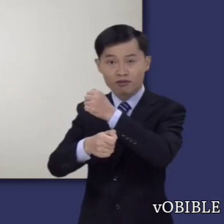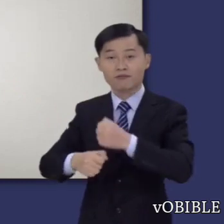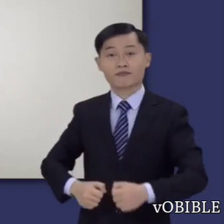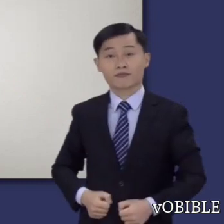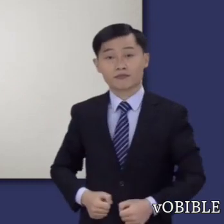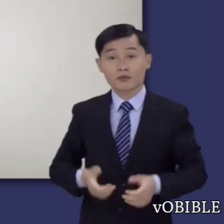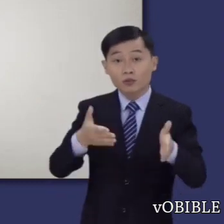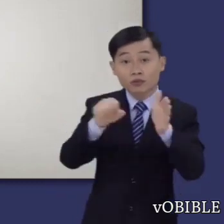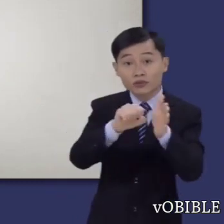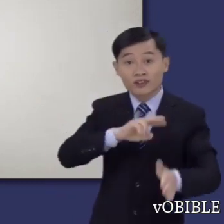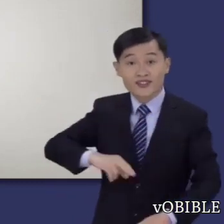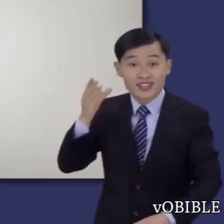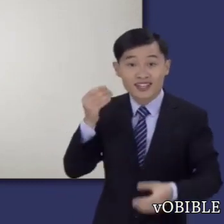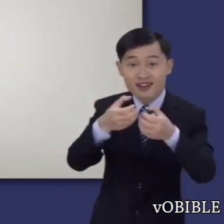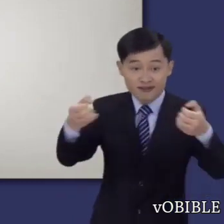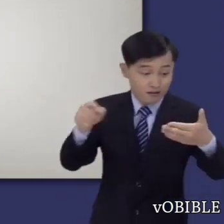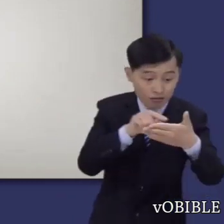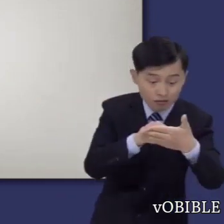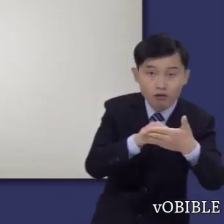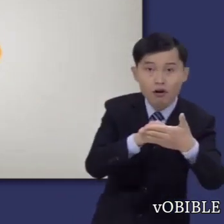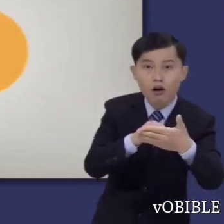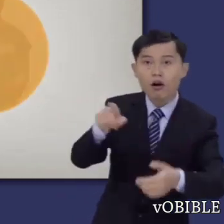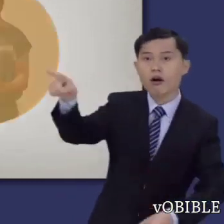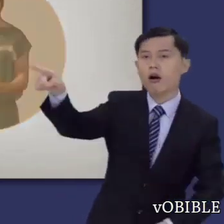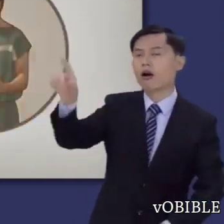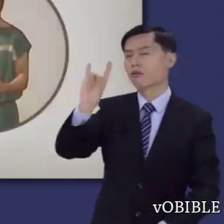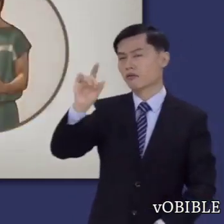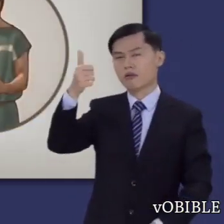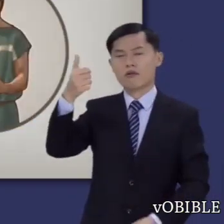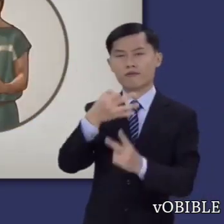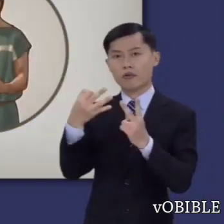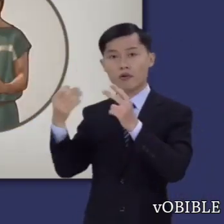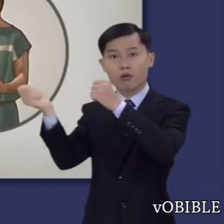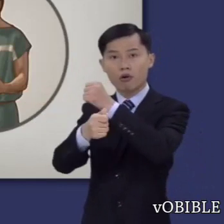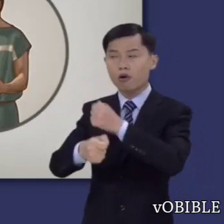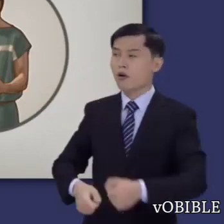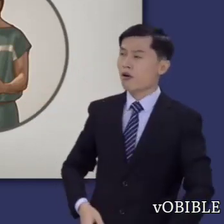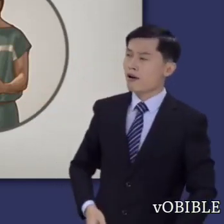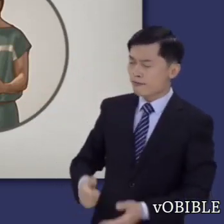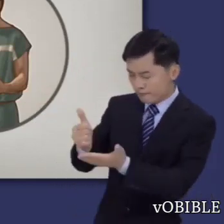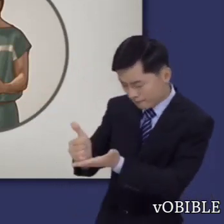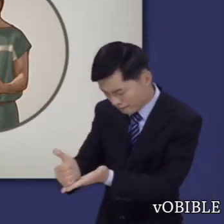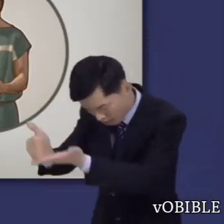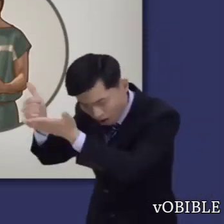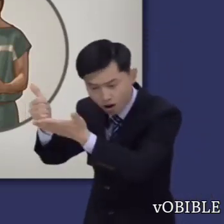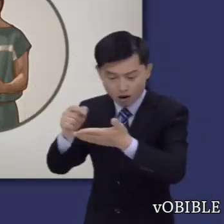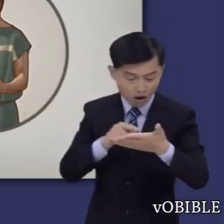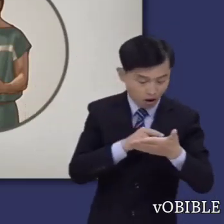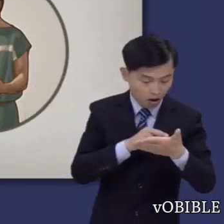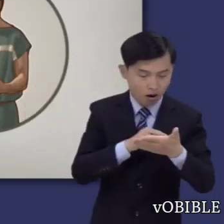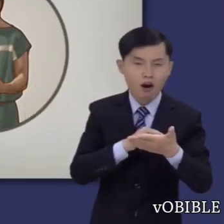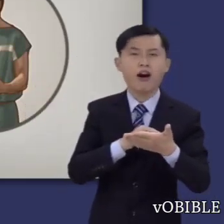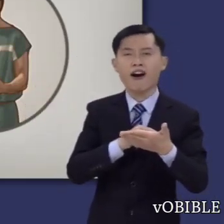你知道吗？路加在路加福音中称呼提阿菲罗为尊贵的先生，这可能表